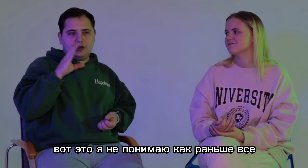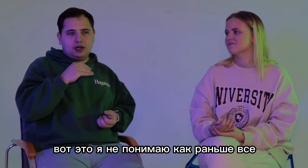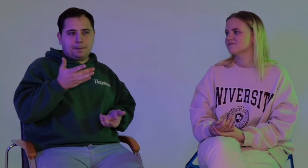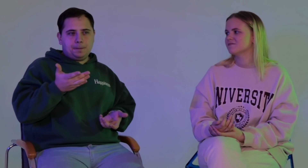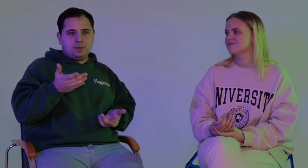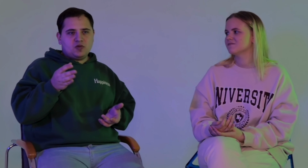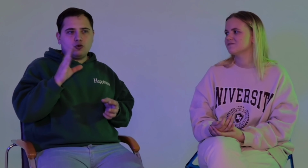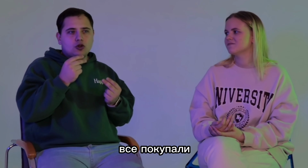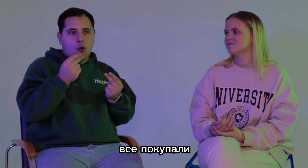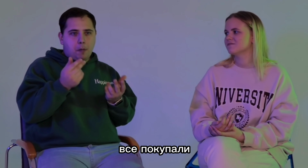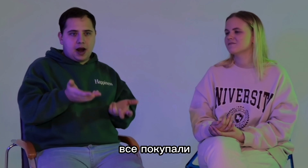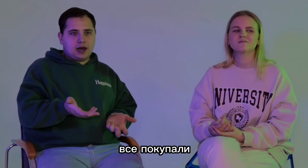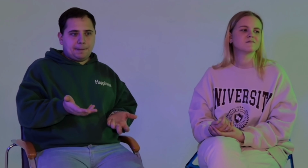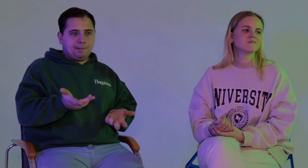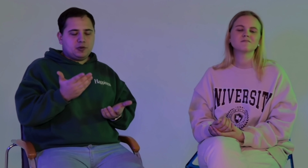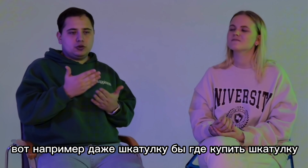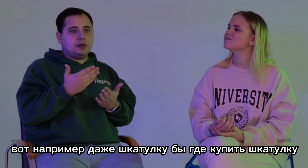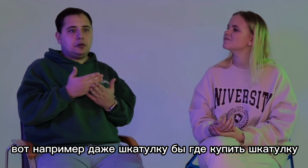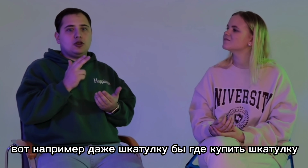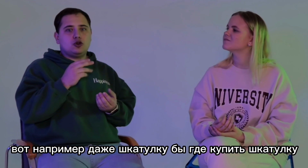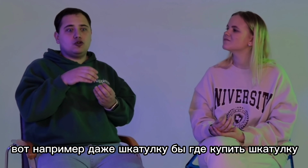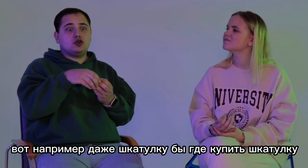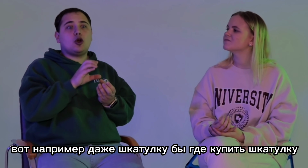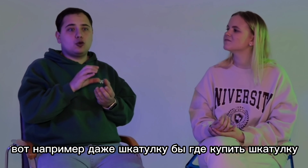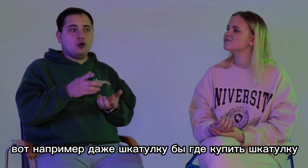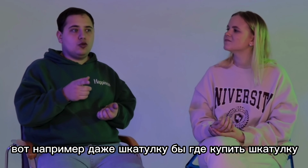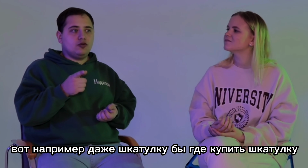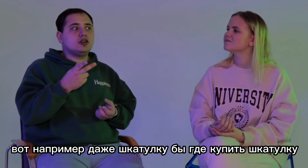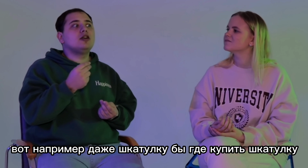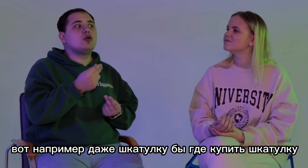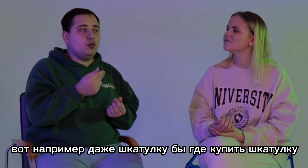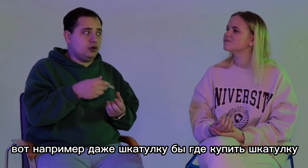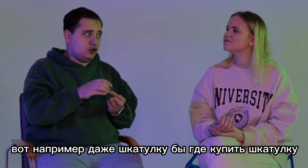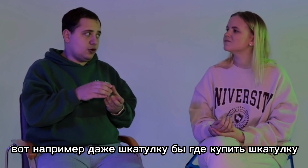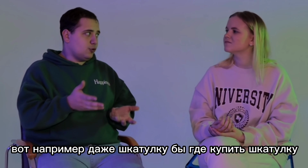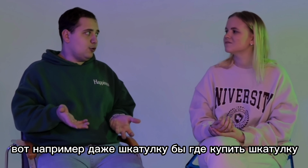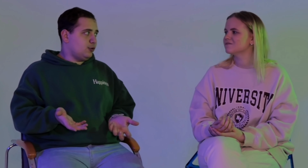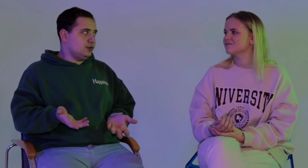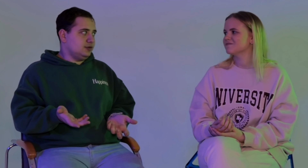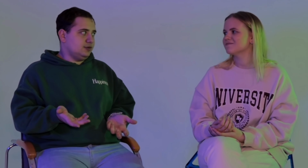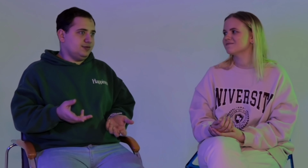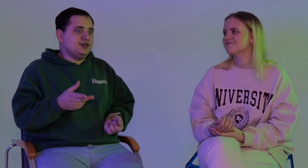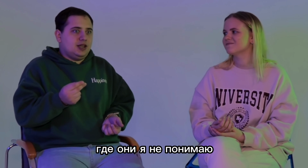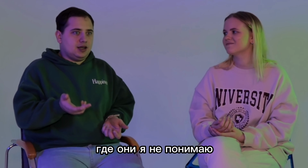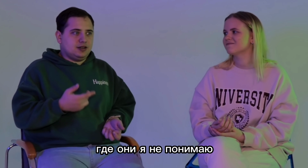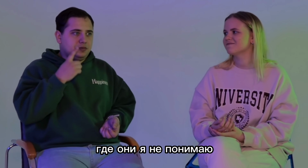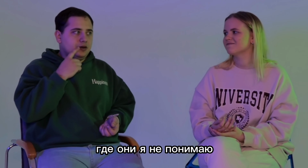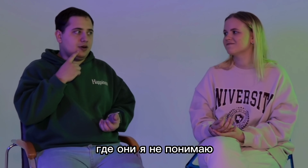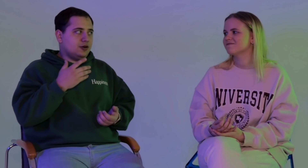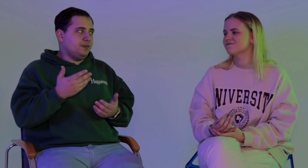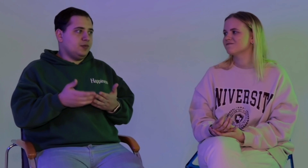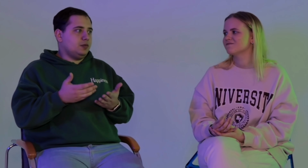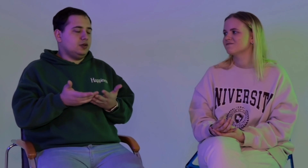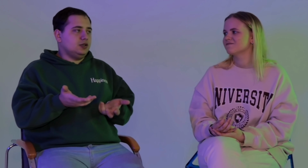все закупали. Вот, например, даже шкатулку, где же купить шкатулку, где, я не понимаю,